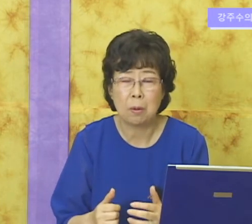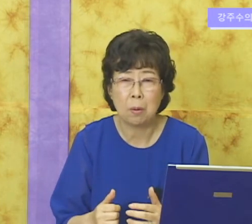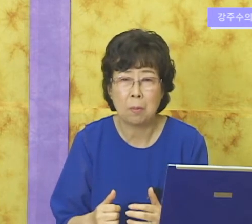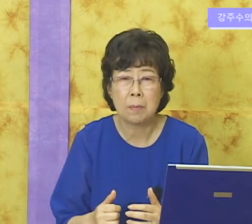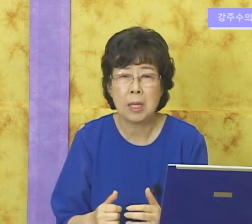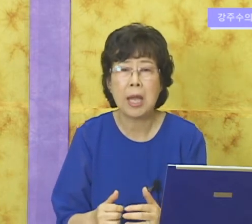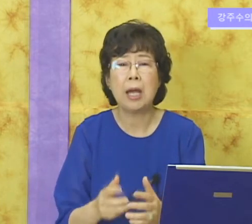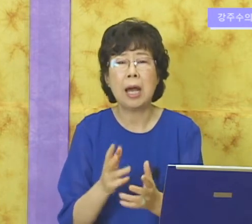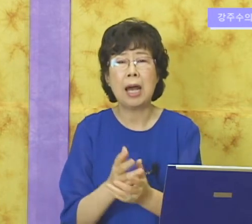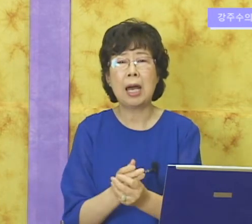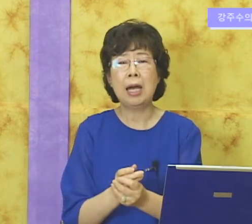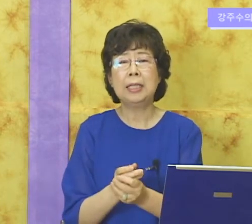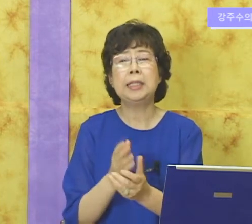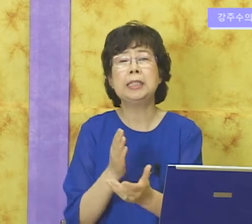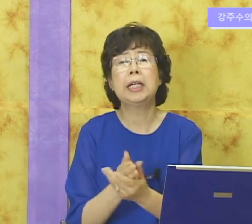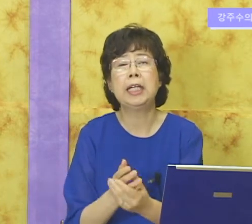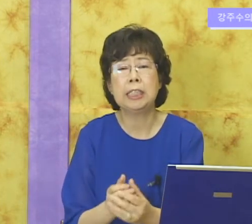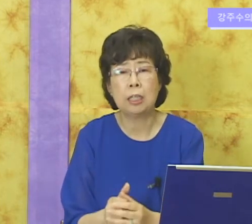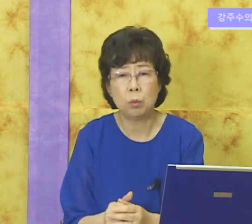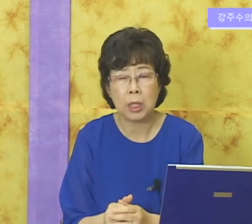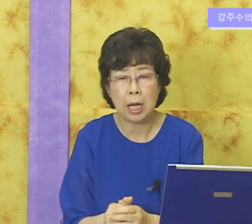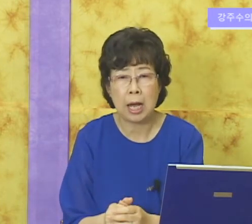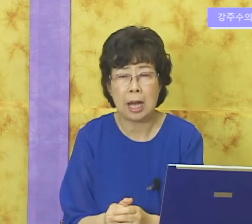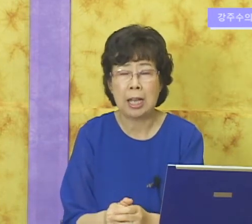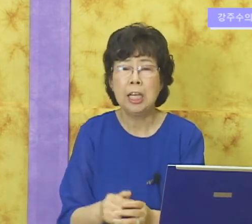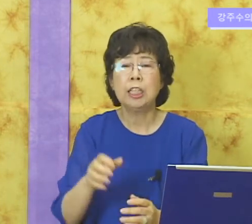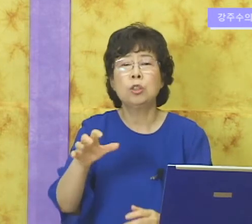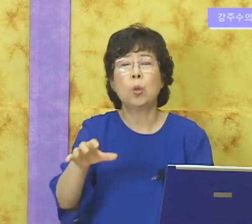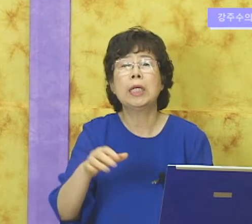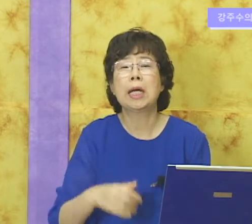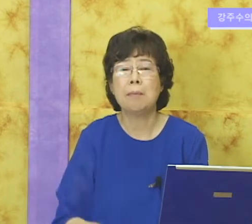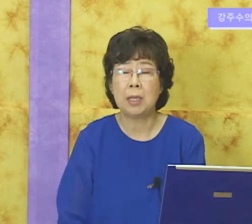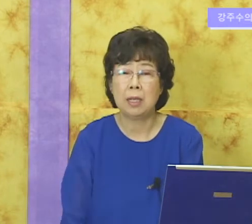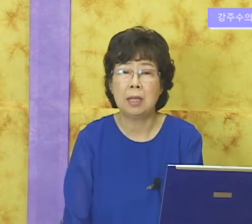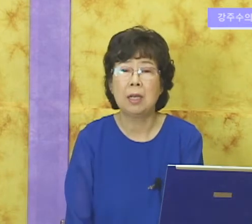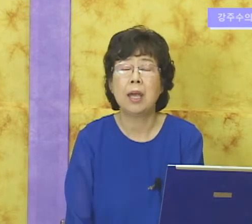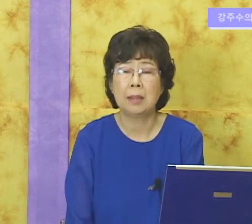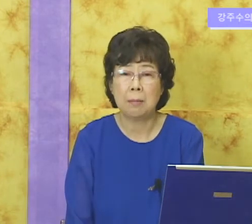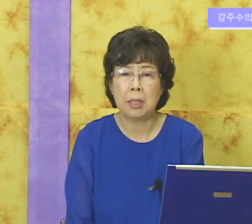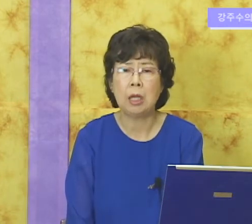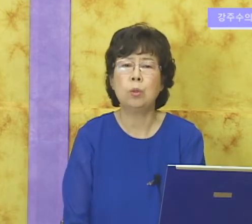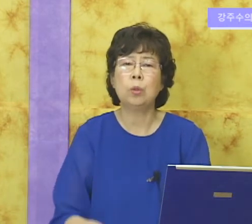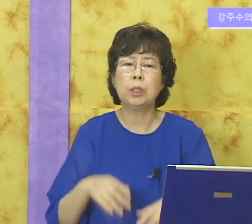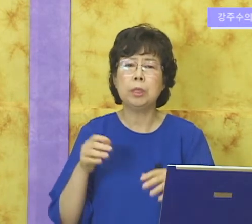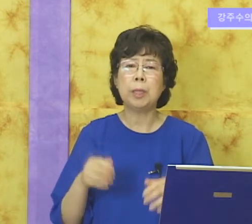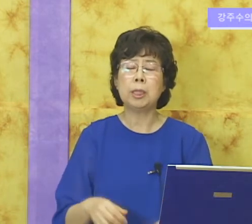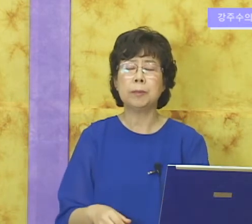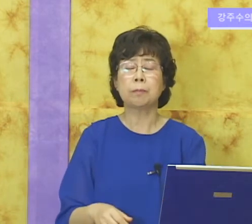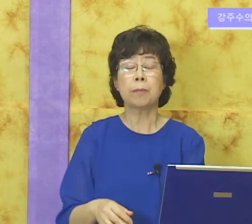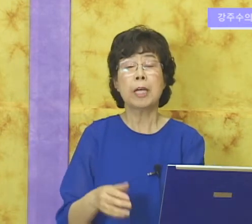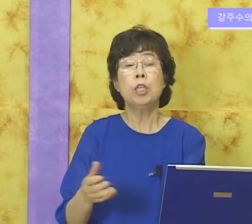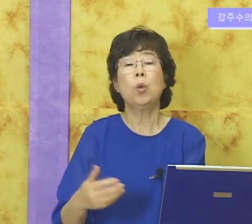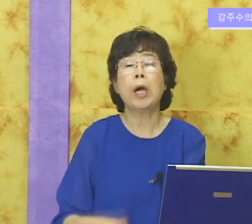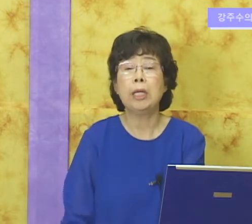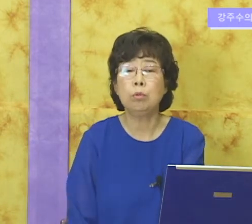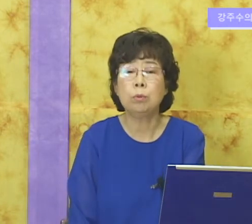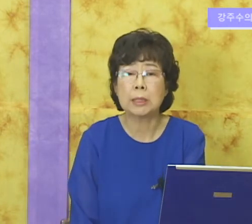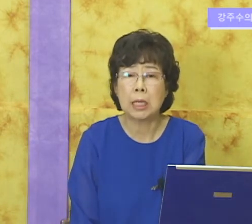자고 애가 3시간 4시간 우니까 그 동네 사람들이 깼답니다. 아이고 저 집에는 농아인 부부가